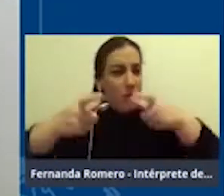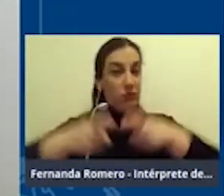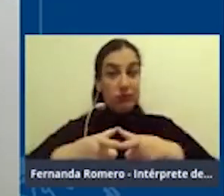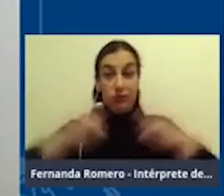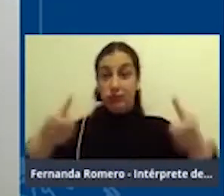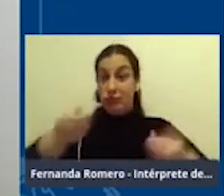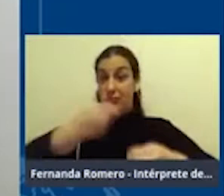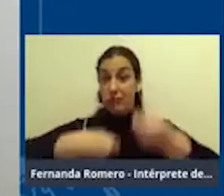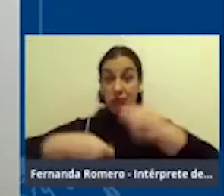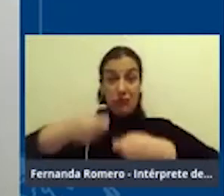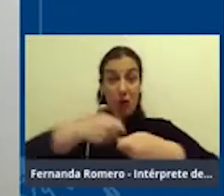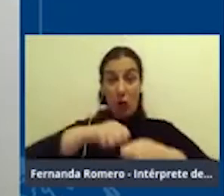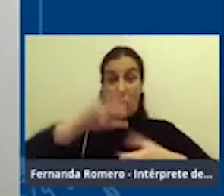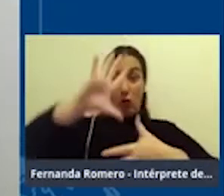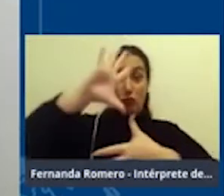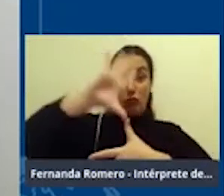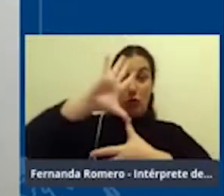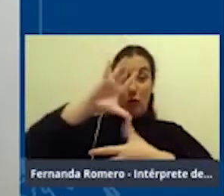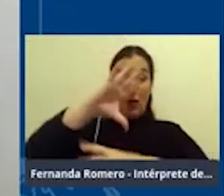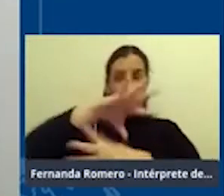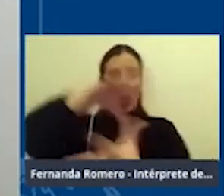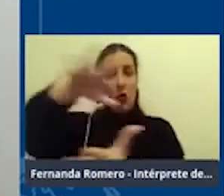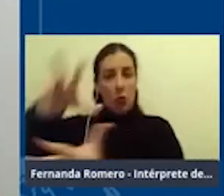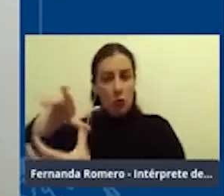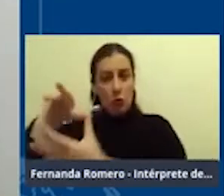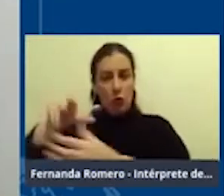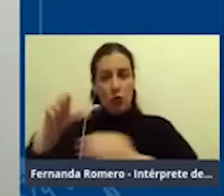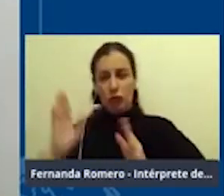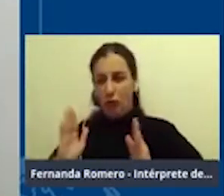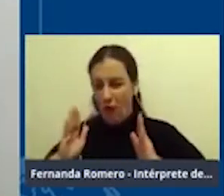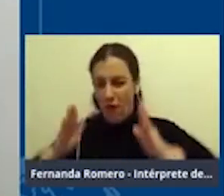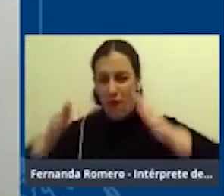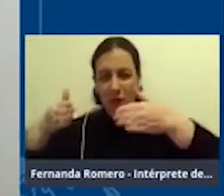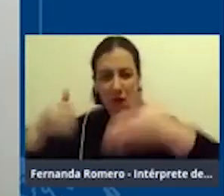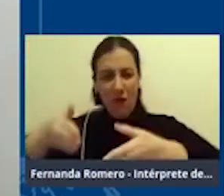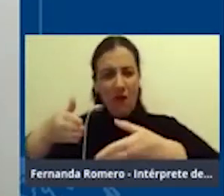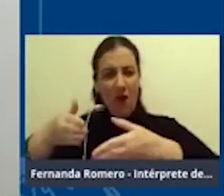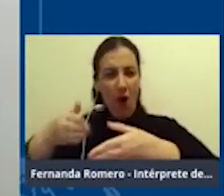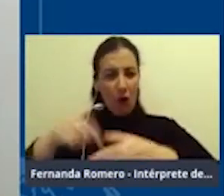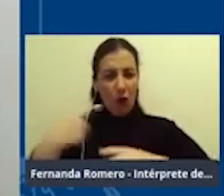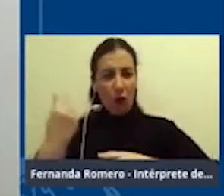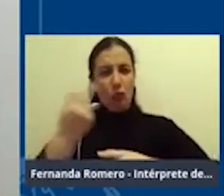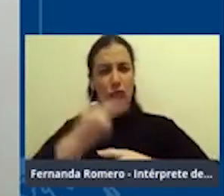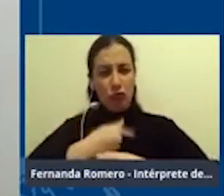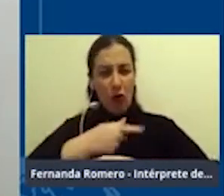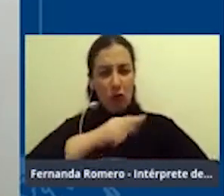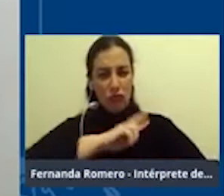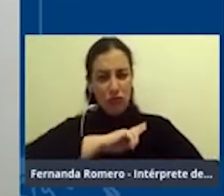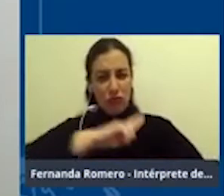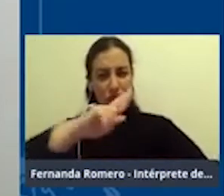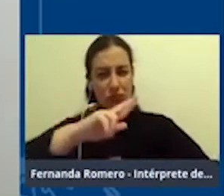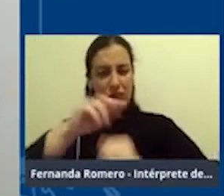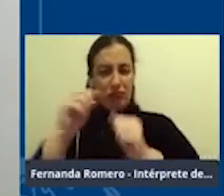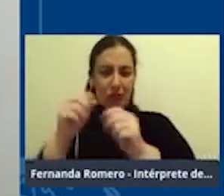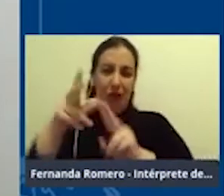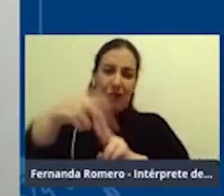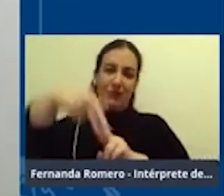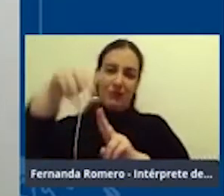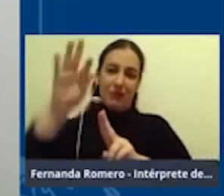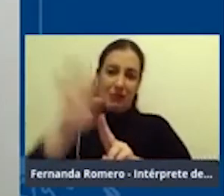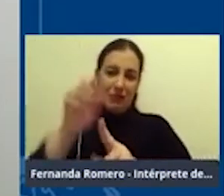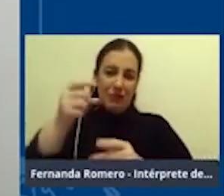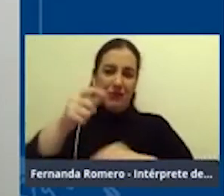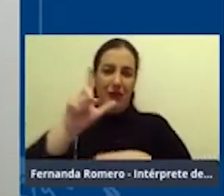mundo, oportunizando a classe empresarial gaúcha, em especial aos nossos representados do sistema de